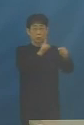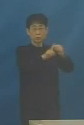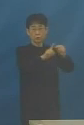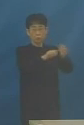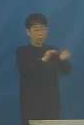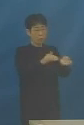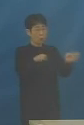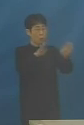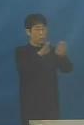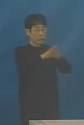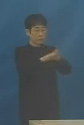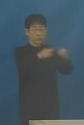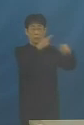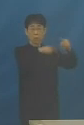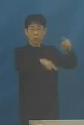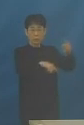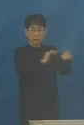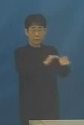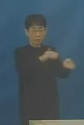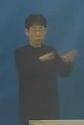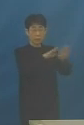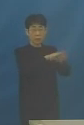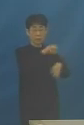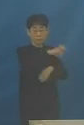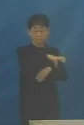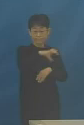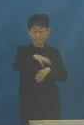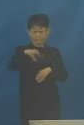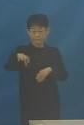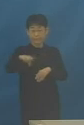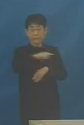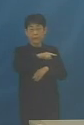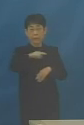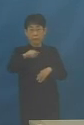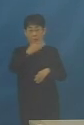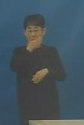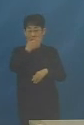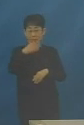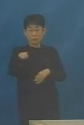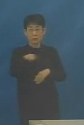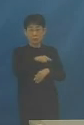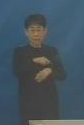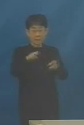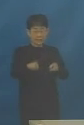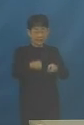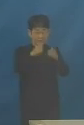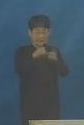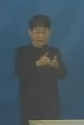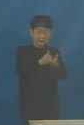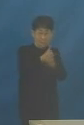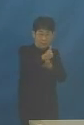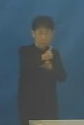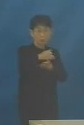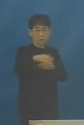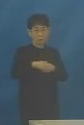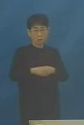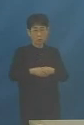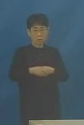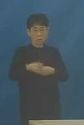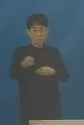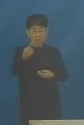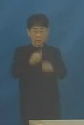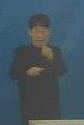厚生病院こういうところをあのキーにしまして専門家医大ということを作ってみよう